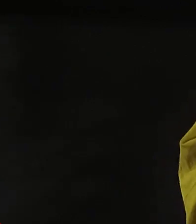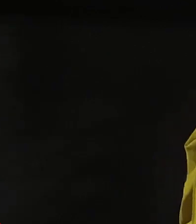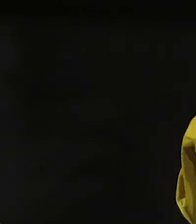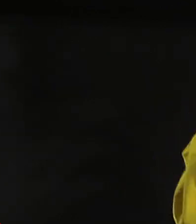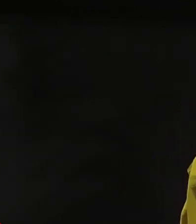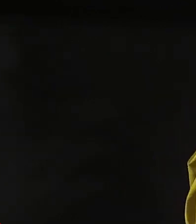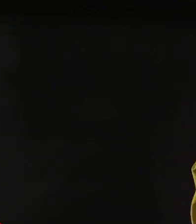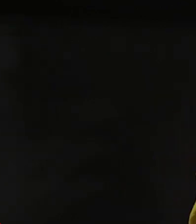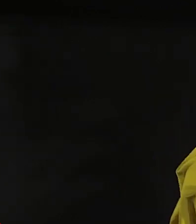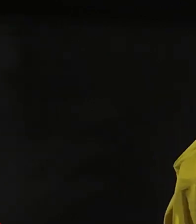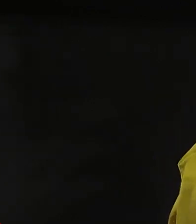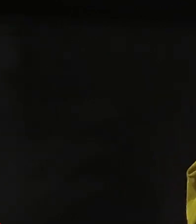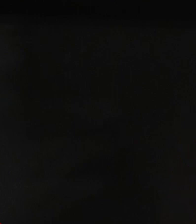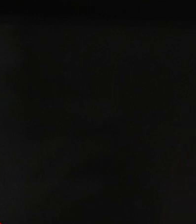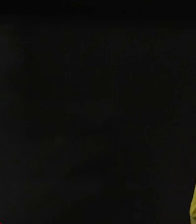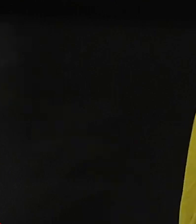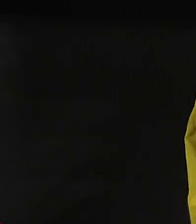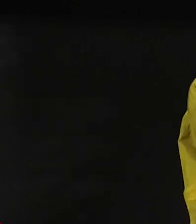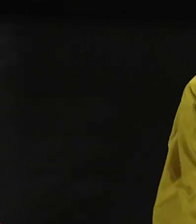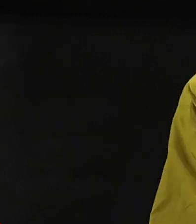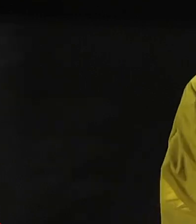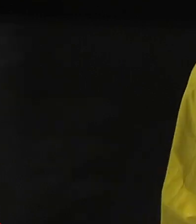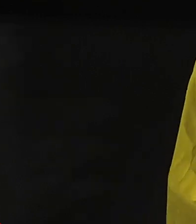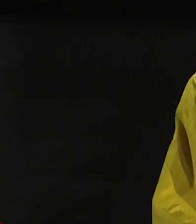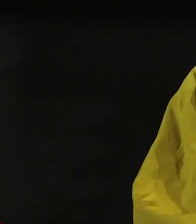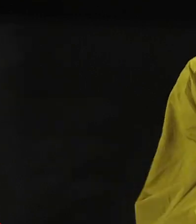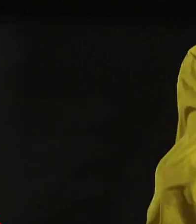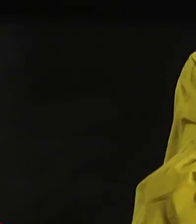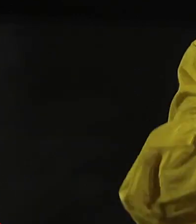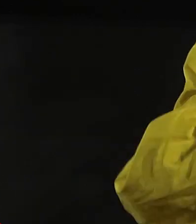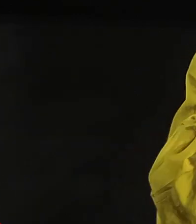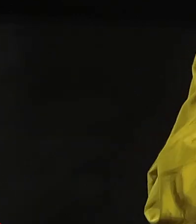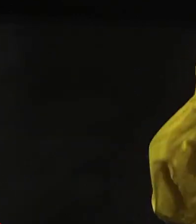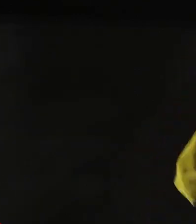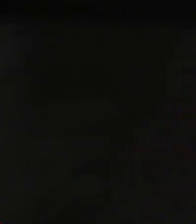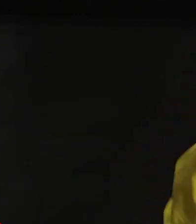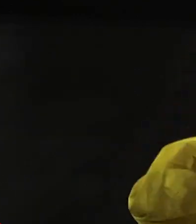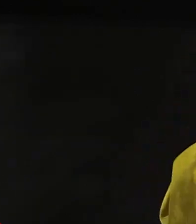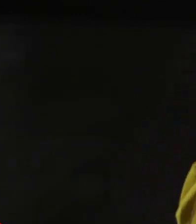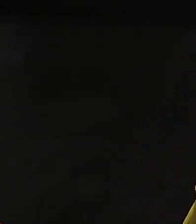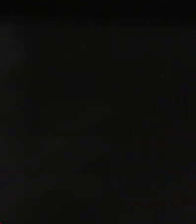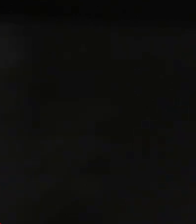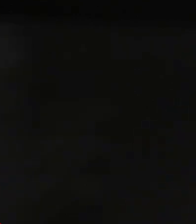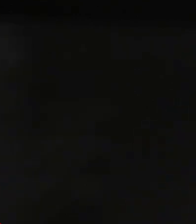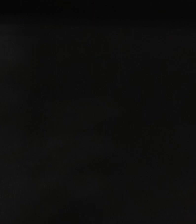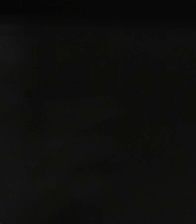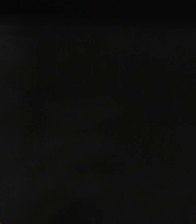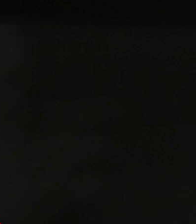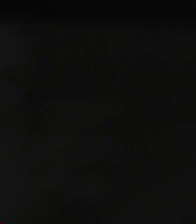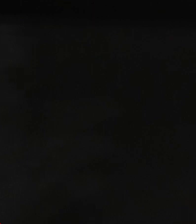espero que políticamente la situación política se alargue mucho yo es esto podríamos hablarlo con un café en un